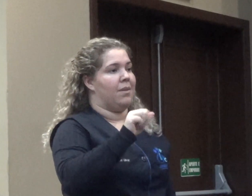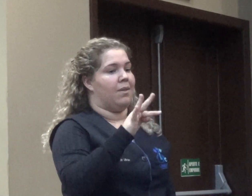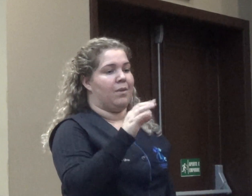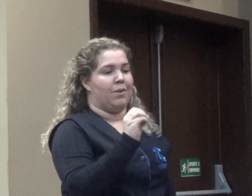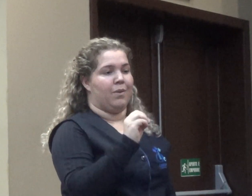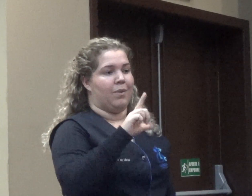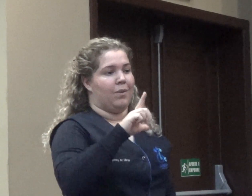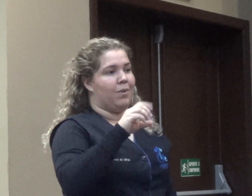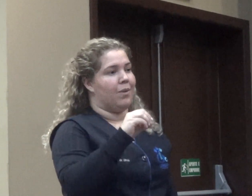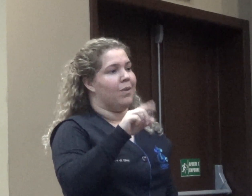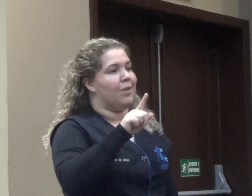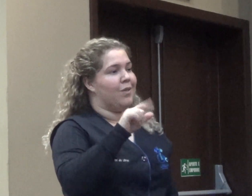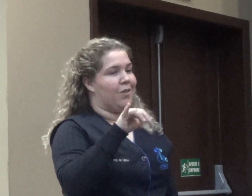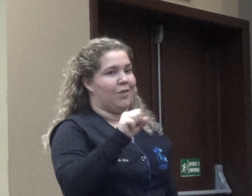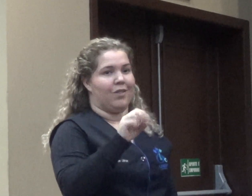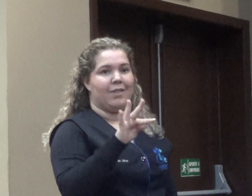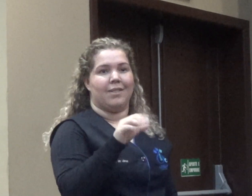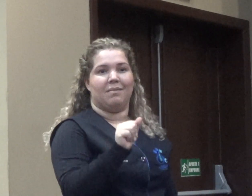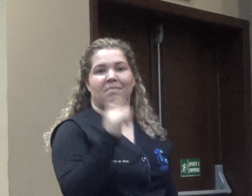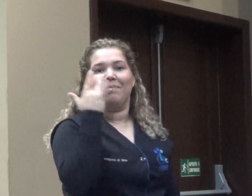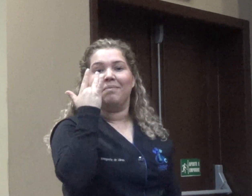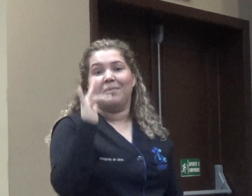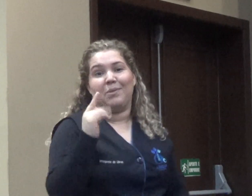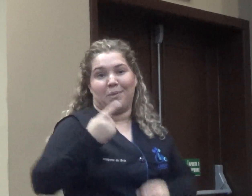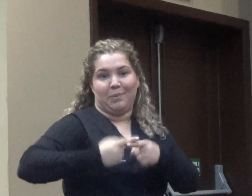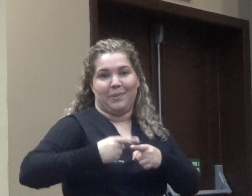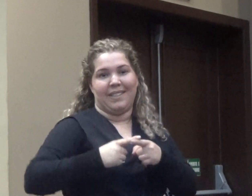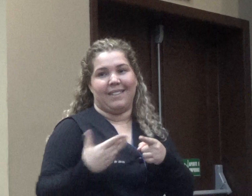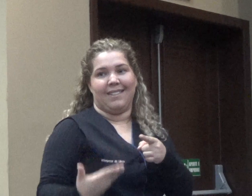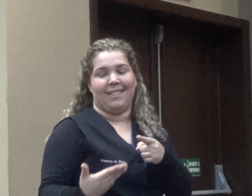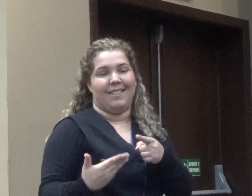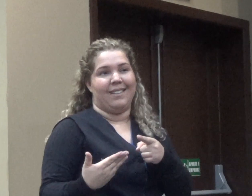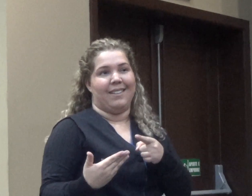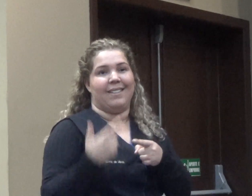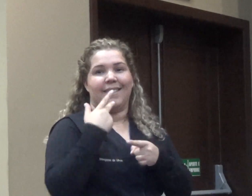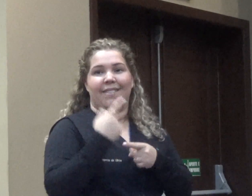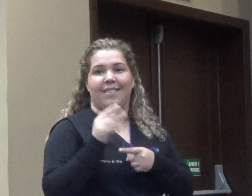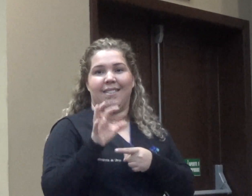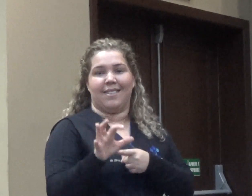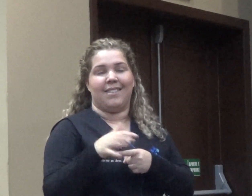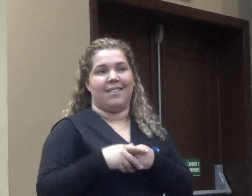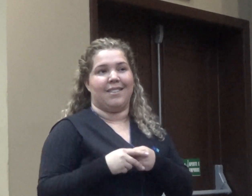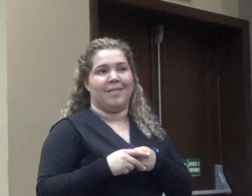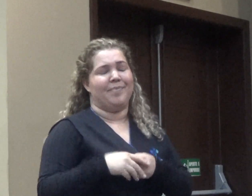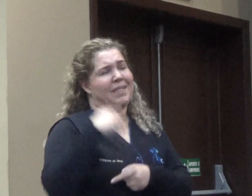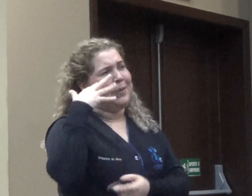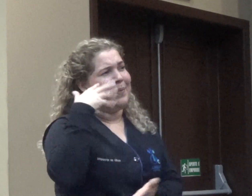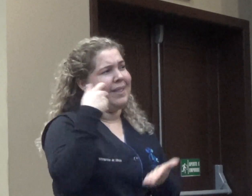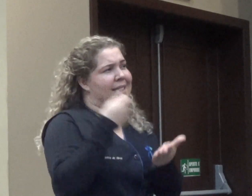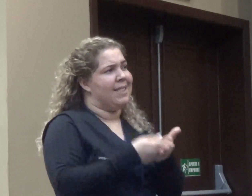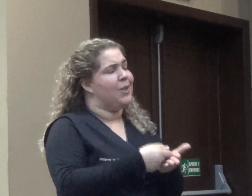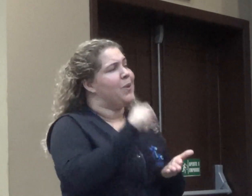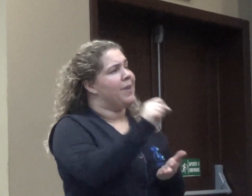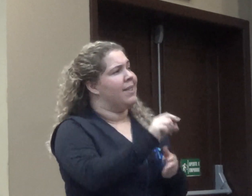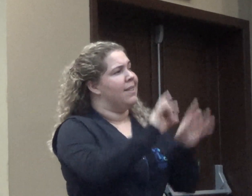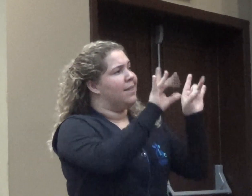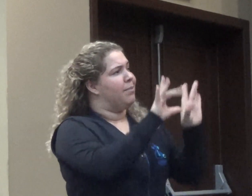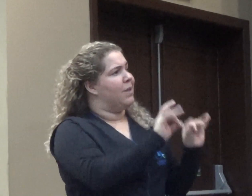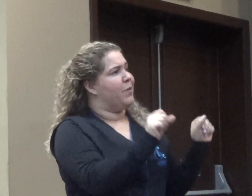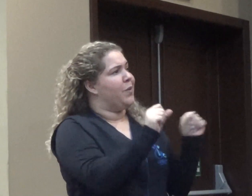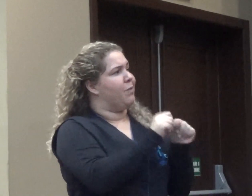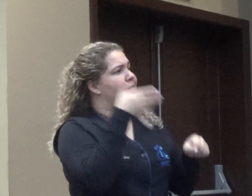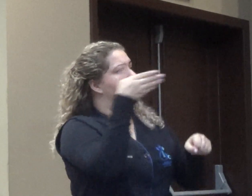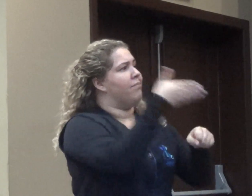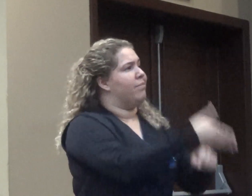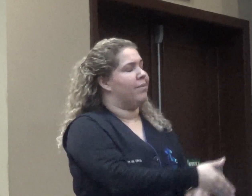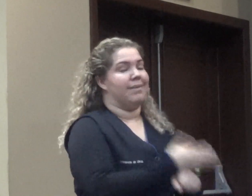Eu não sei por que os reumatologistas, quando eu estava para decidir que residência eu ia fazer, que especialização eu ia fazer,